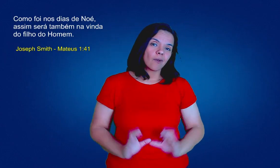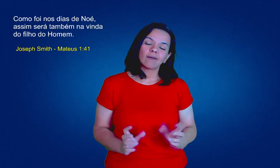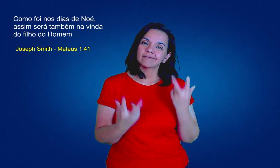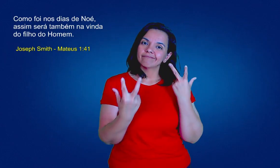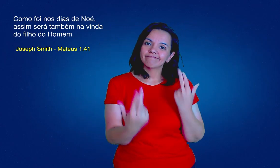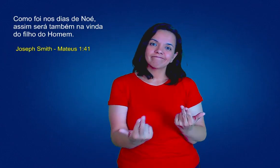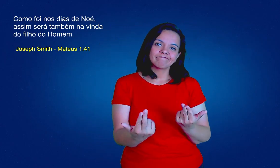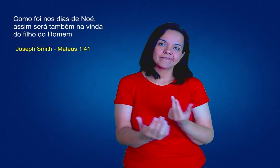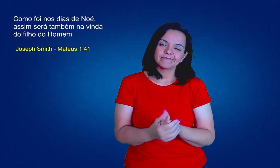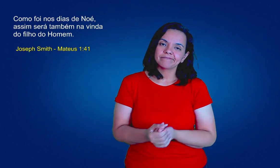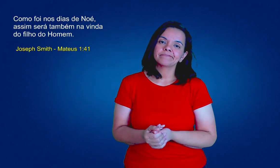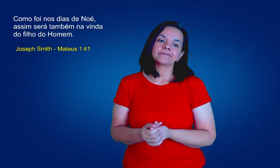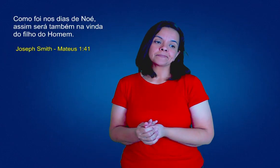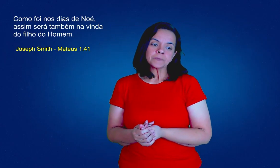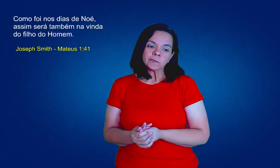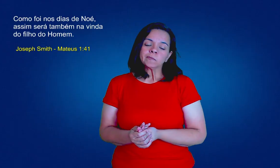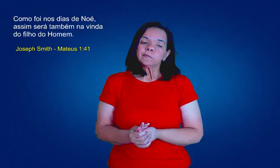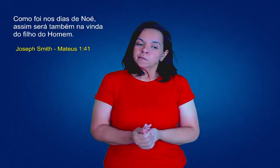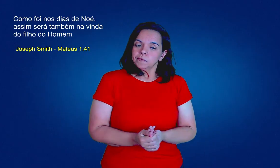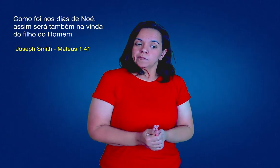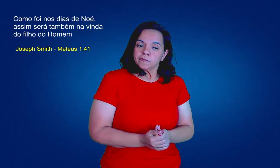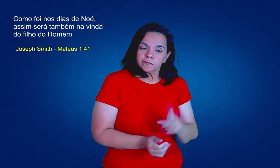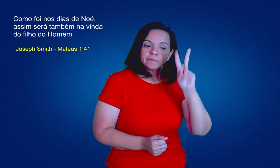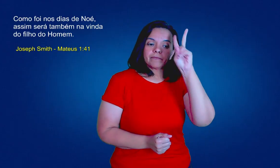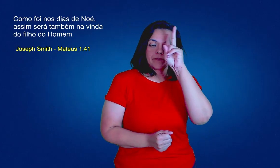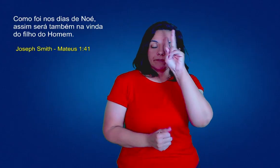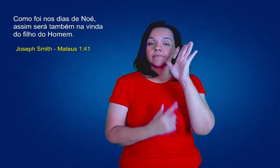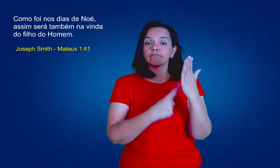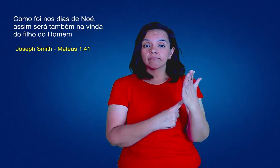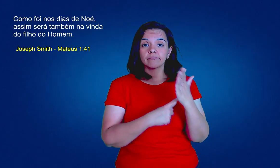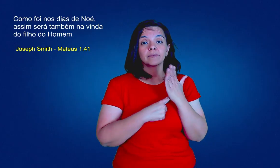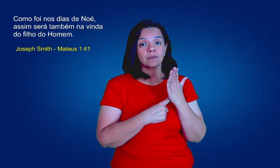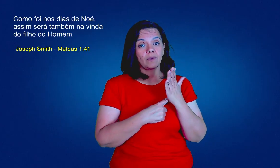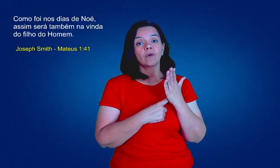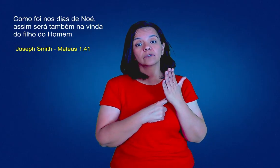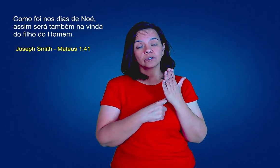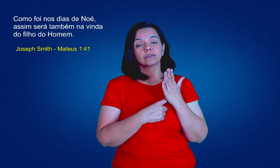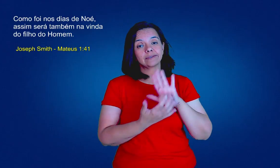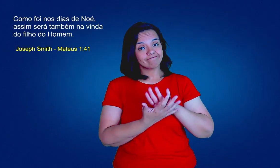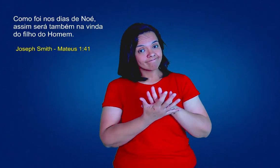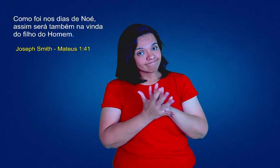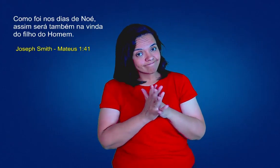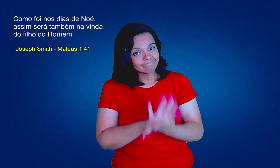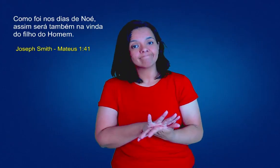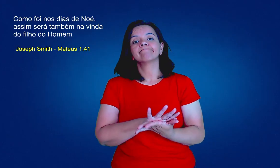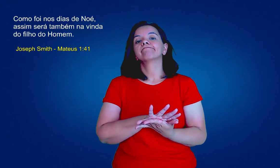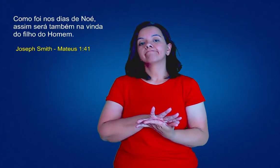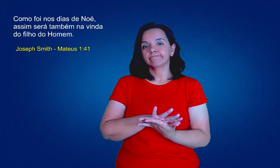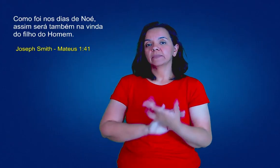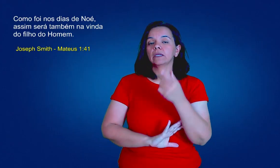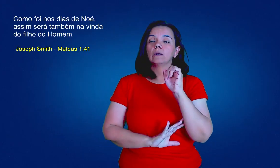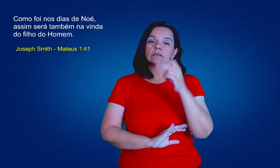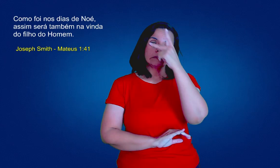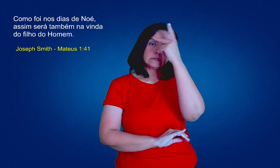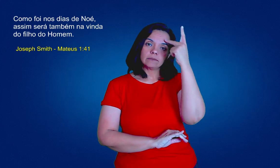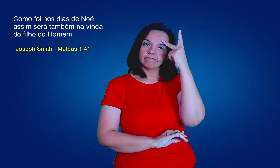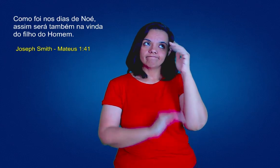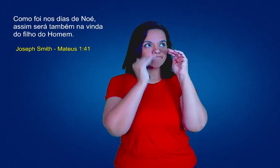a estratégia continua igual. E o comportamento das pessoas também.